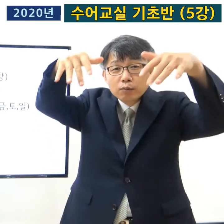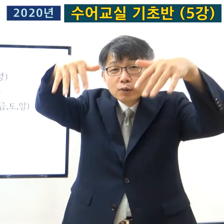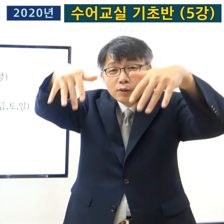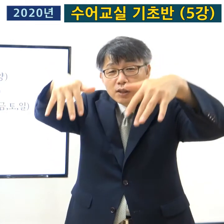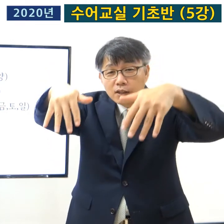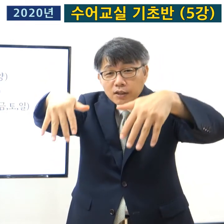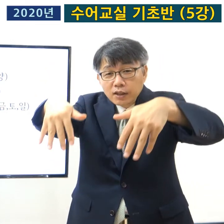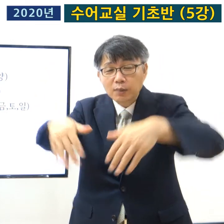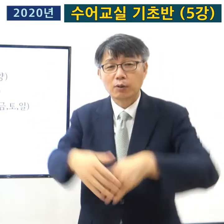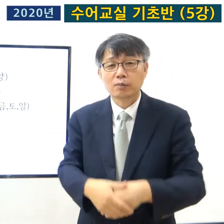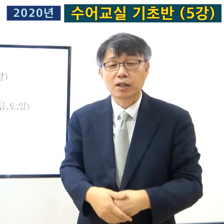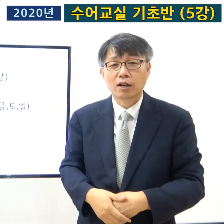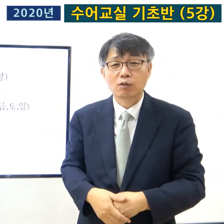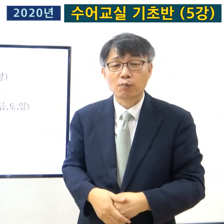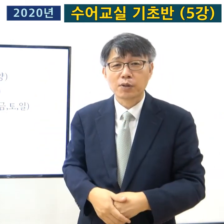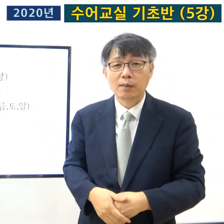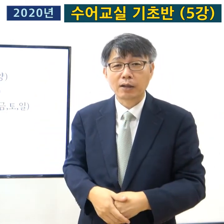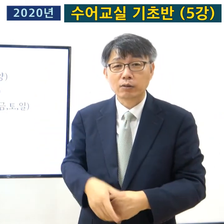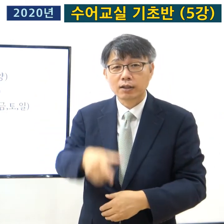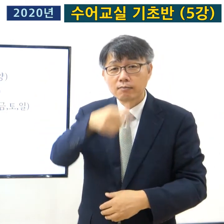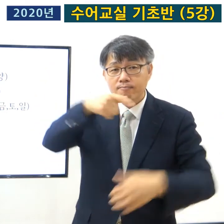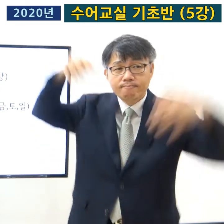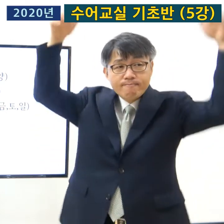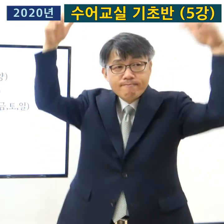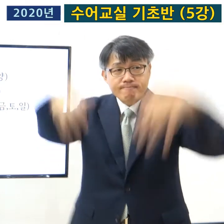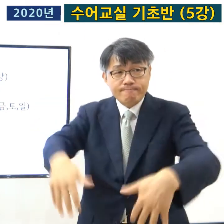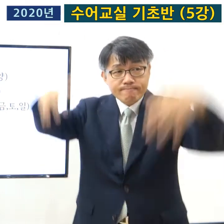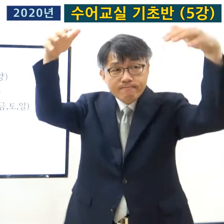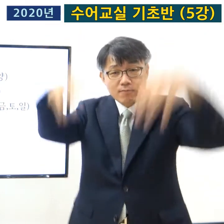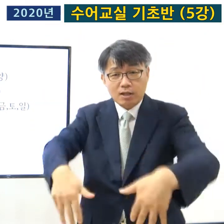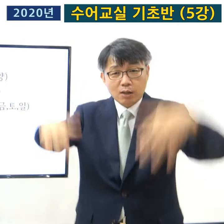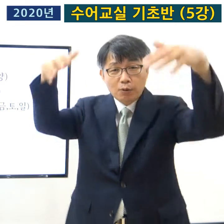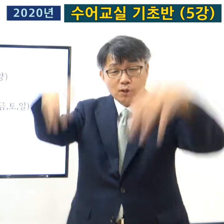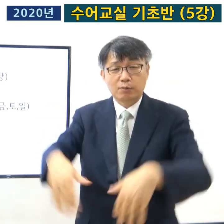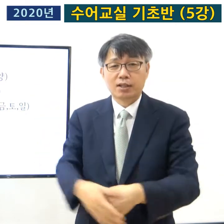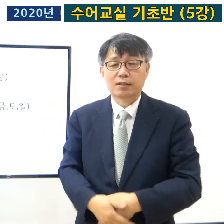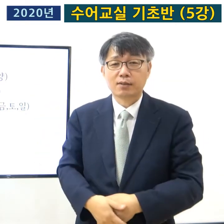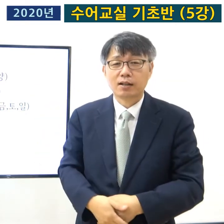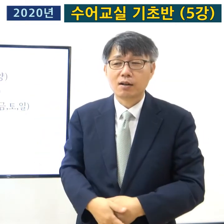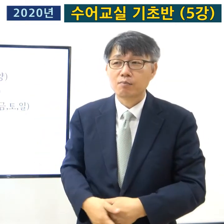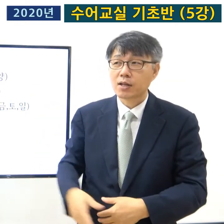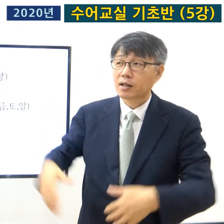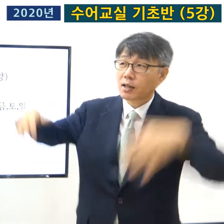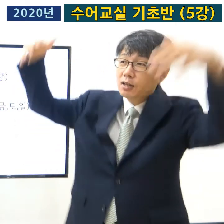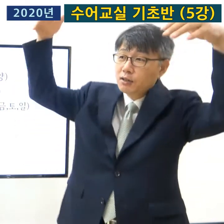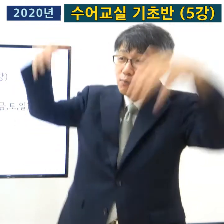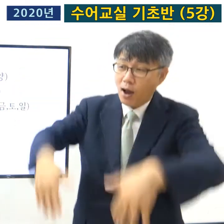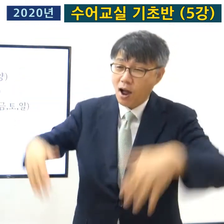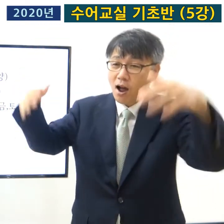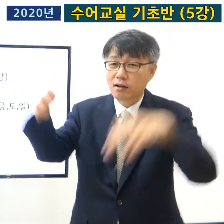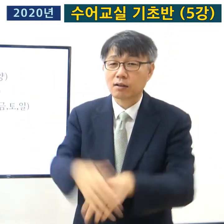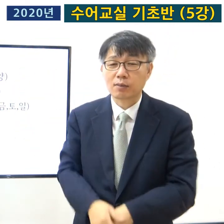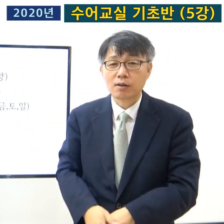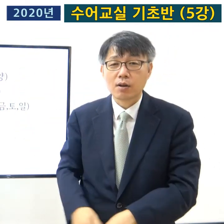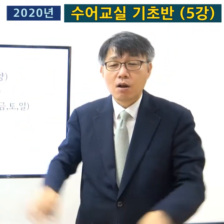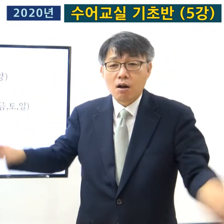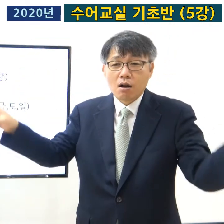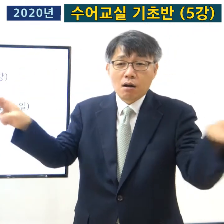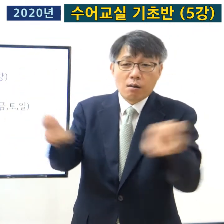부슬비 이렇게 표현하면 될 것 같고요. 비가 많이 온다는 이렇게 표현하면 되겠습니다. 비가 그냥 하늘에서 막 그다음